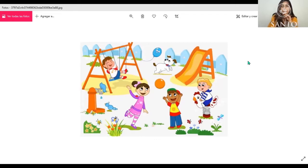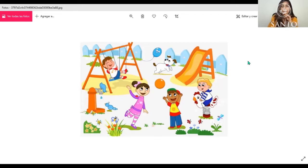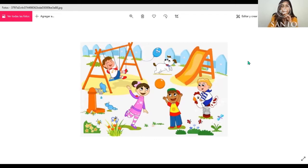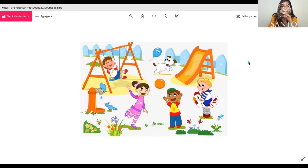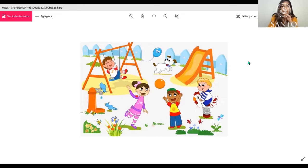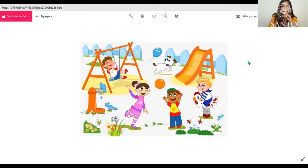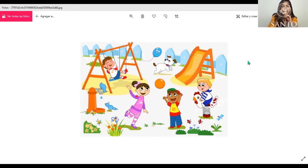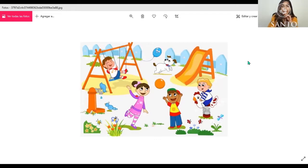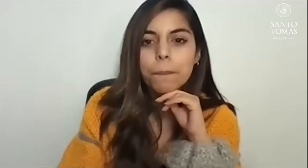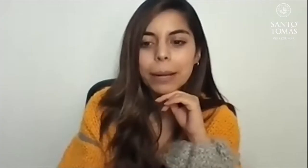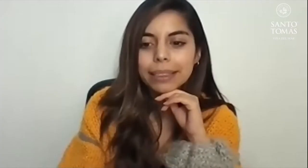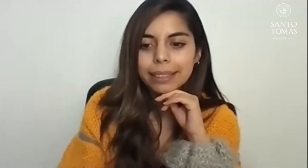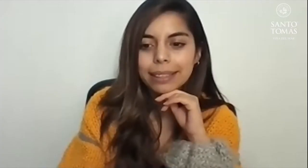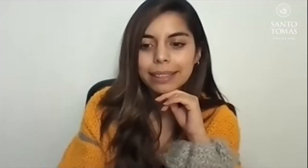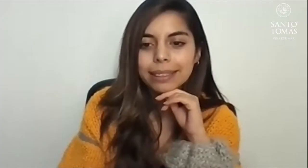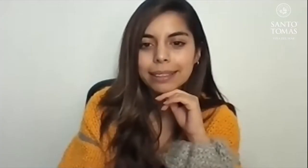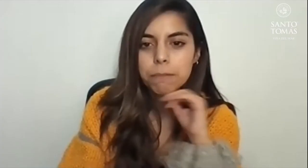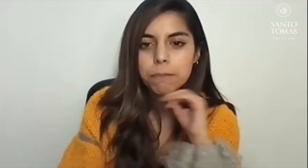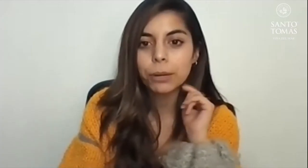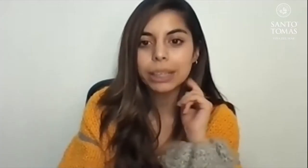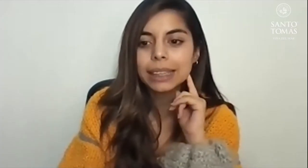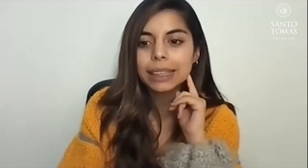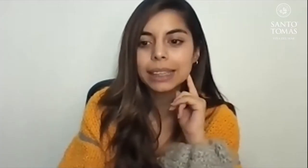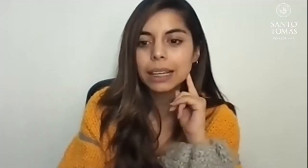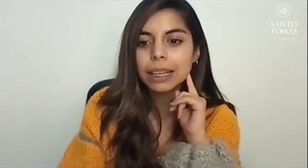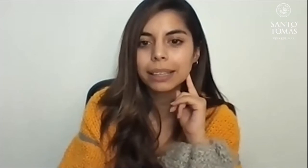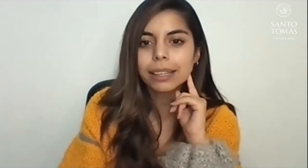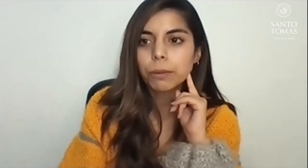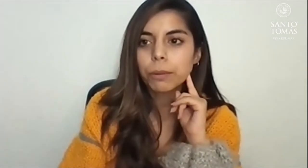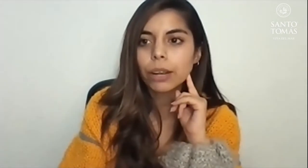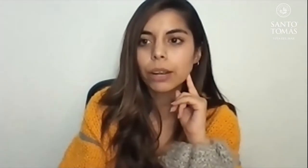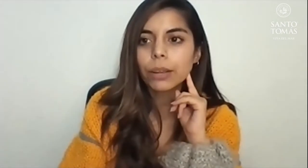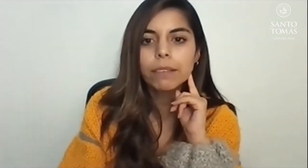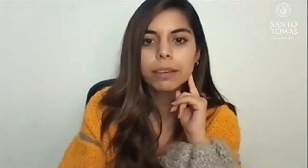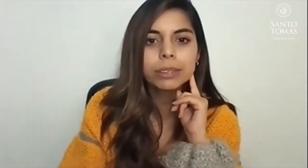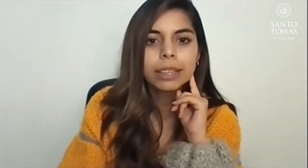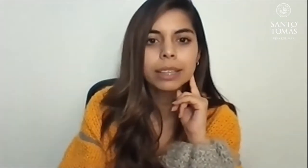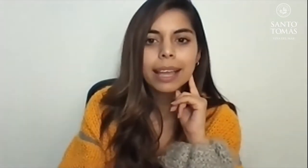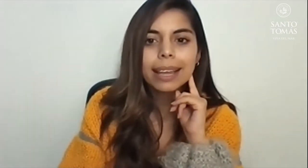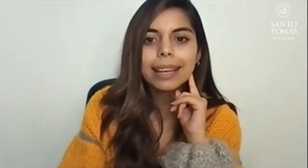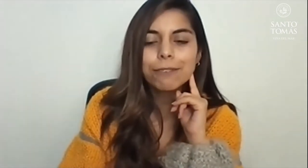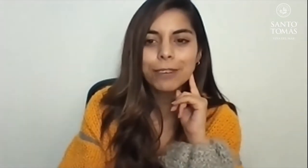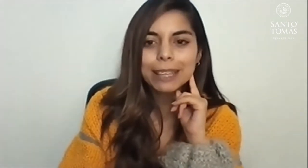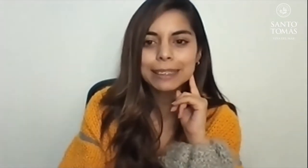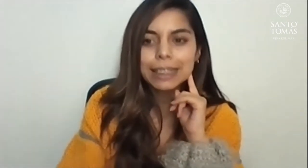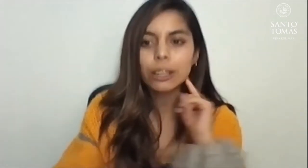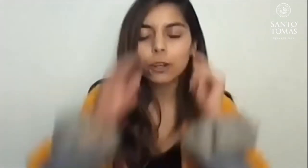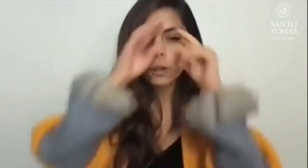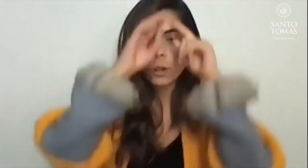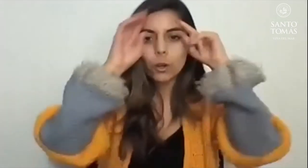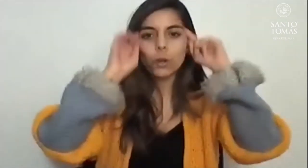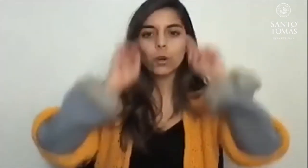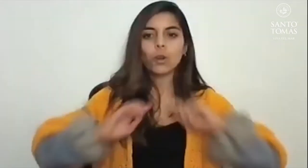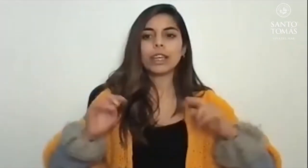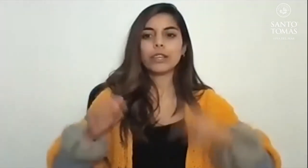voy a dejar de compartir, memoricen la imagen, recuerden lo que vimos y les voy a decir lo que yo